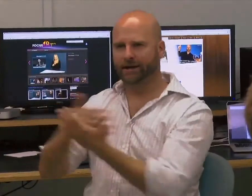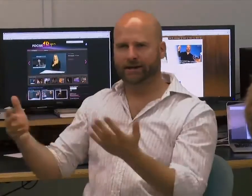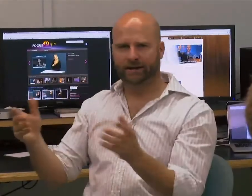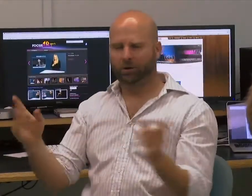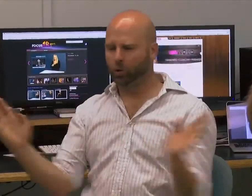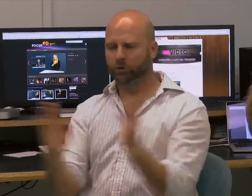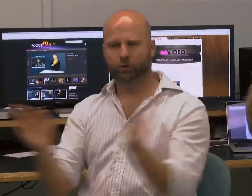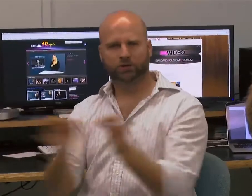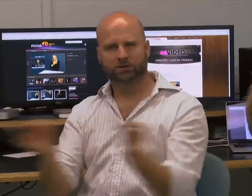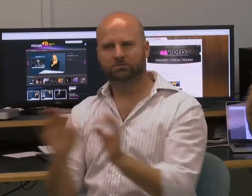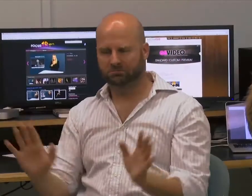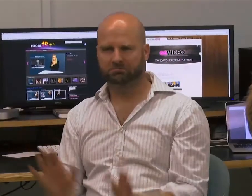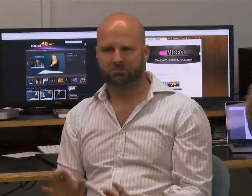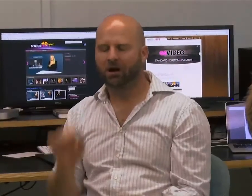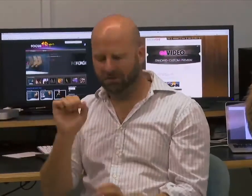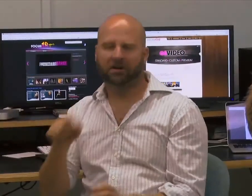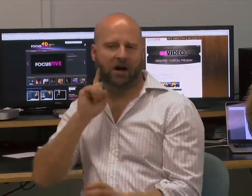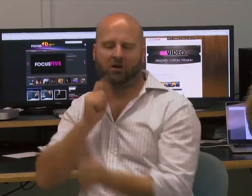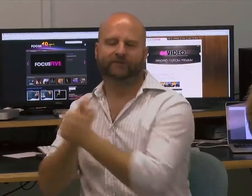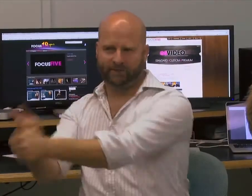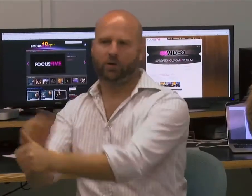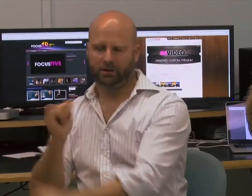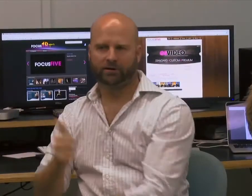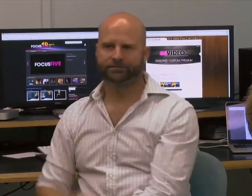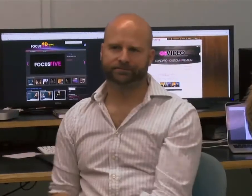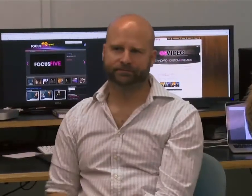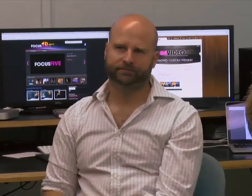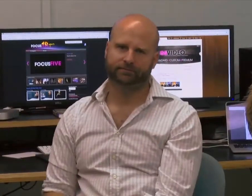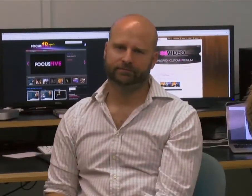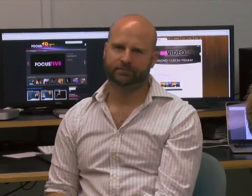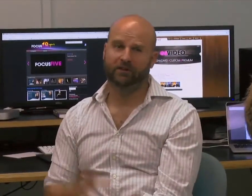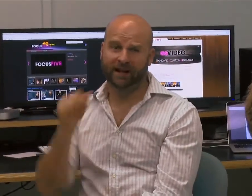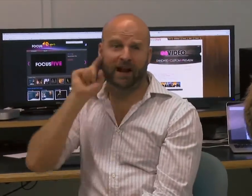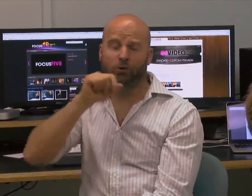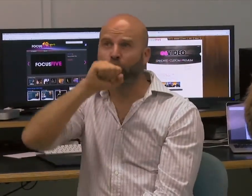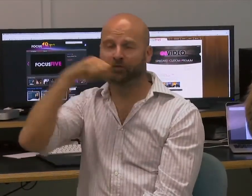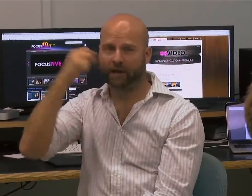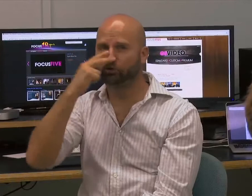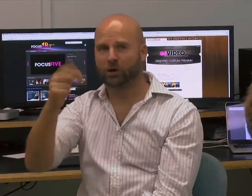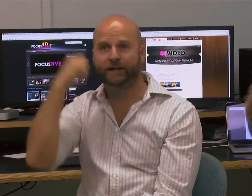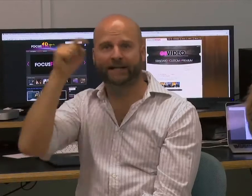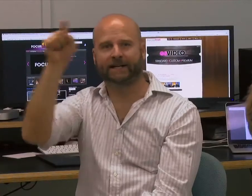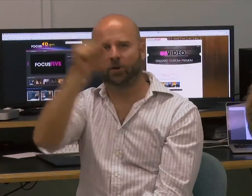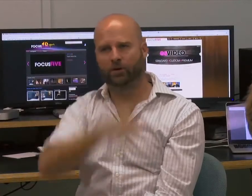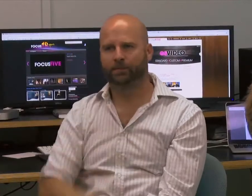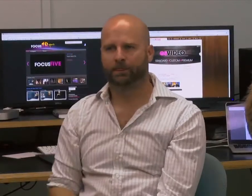Also, wenn es kurze Sätze sind, dann können wir voll folgen mit den Untertiteln. Und wir lieben